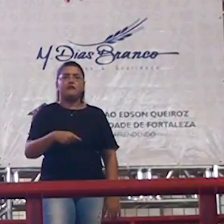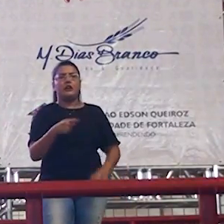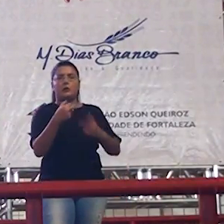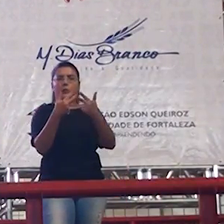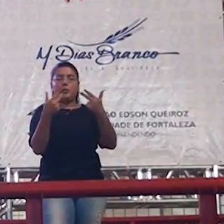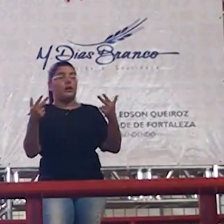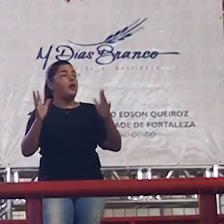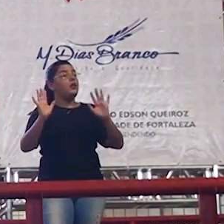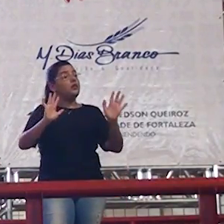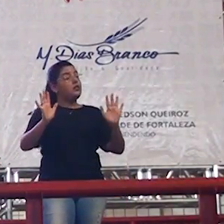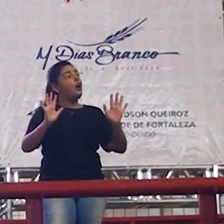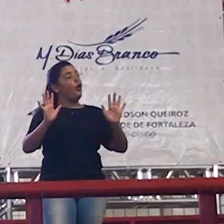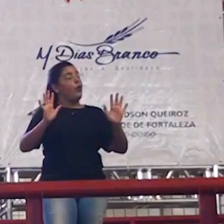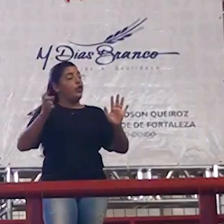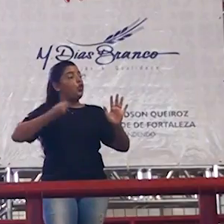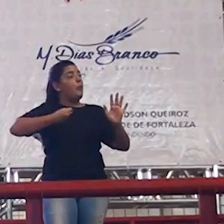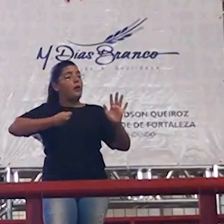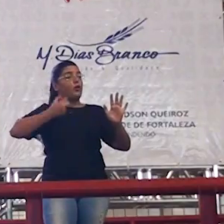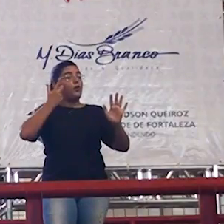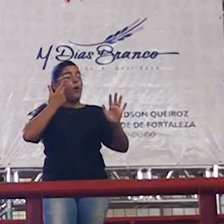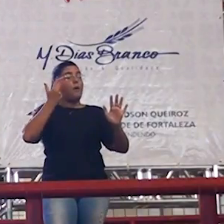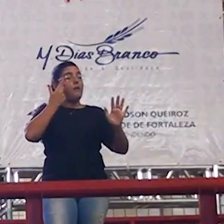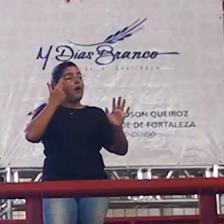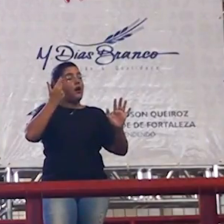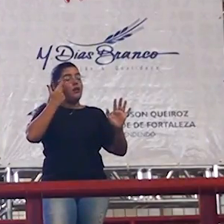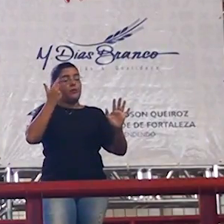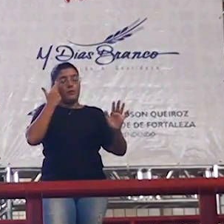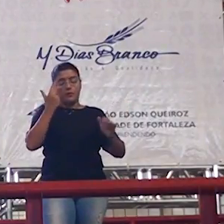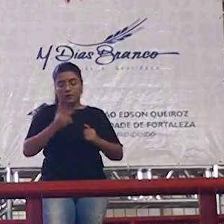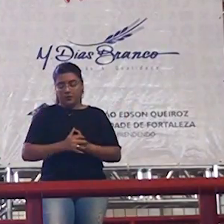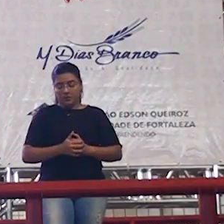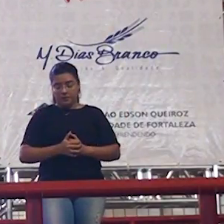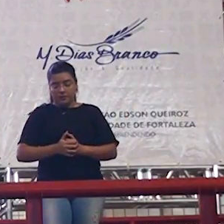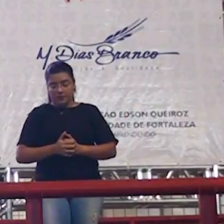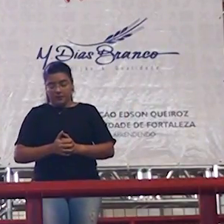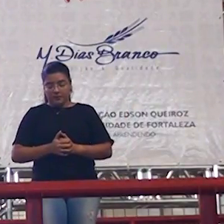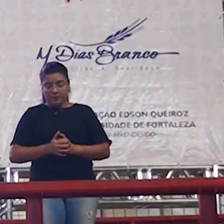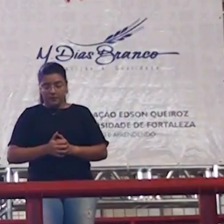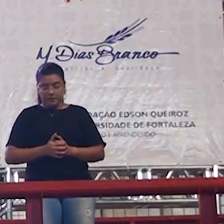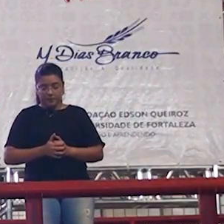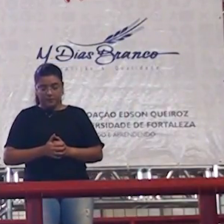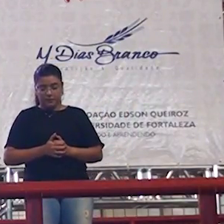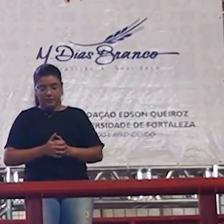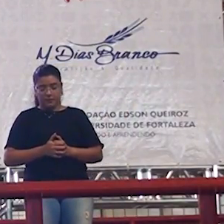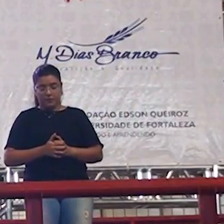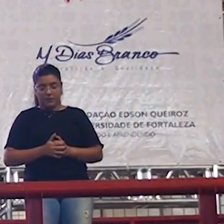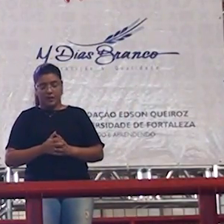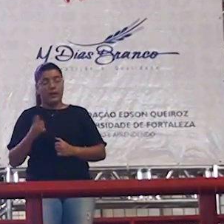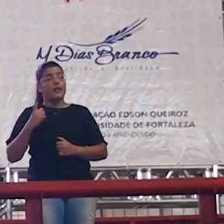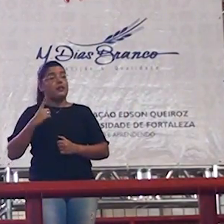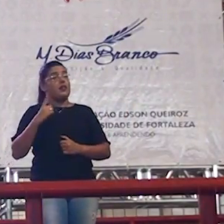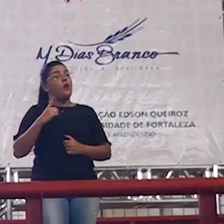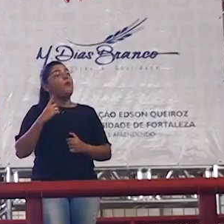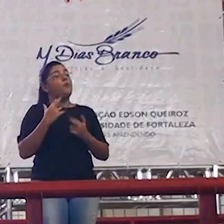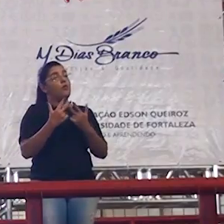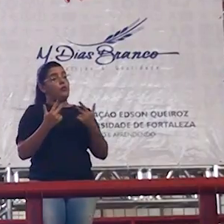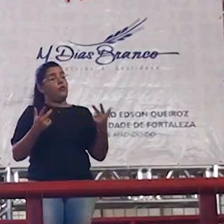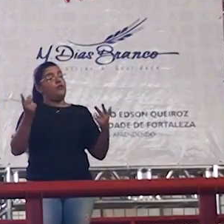quer um R racional. Ele não quer. Ele quer um R natural. E aí, pessoal, tem uma coisa que